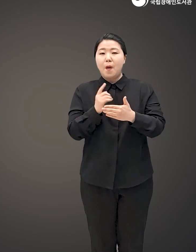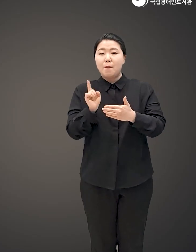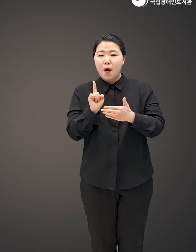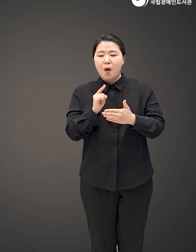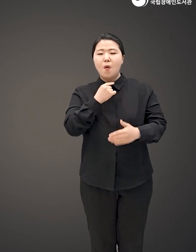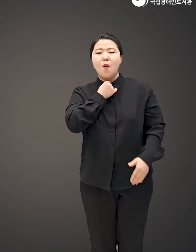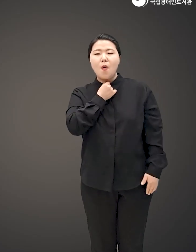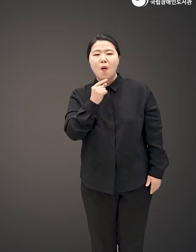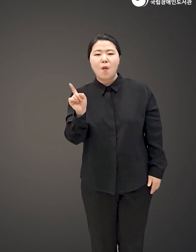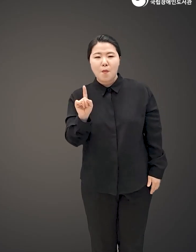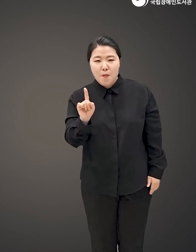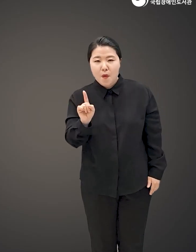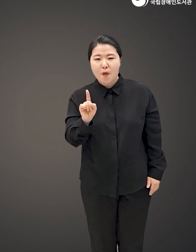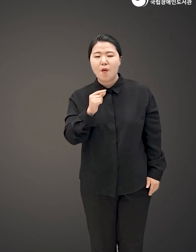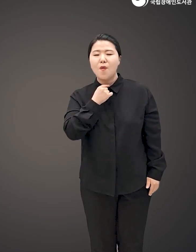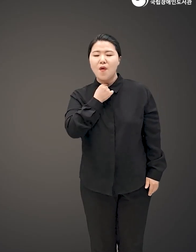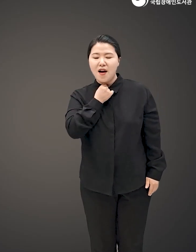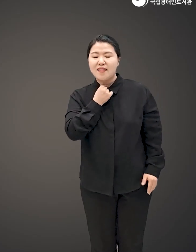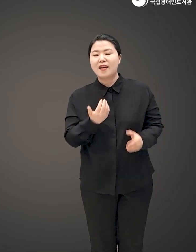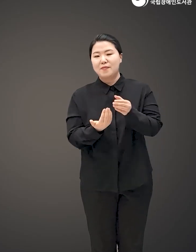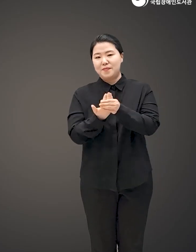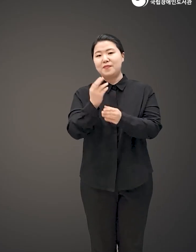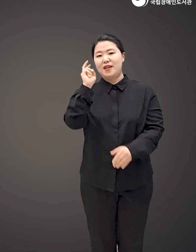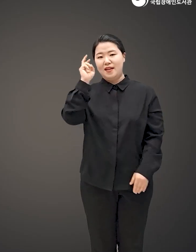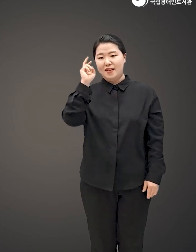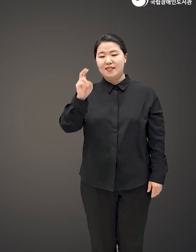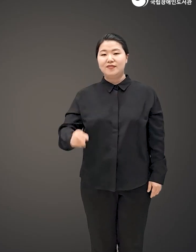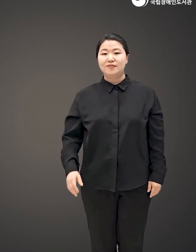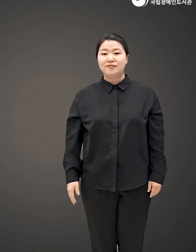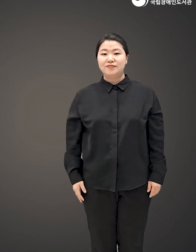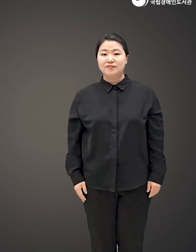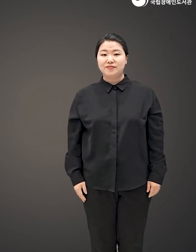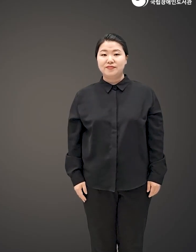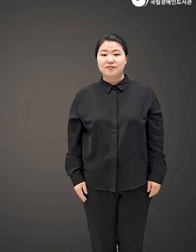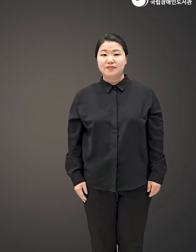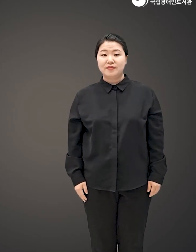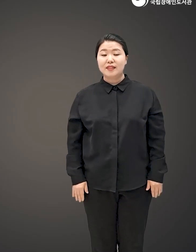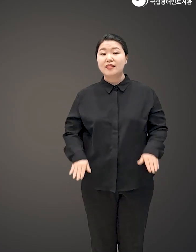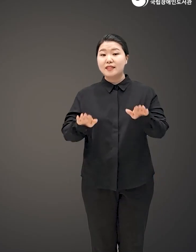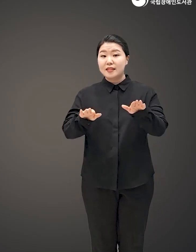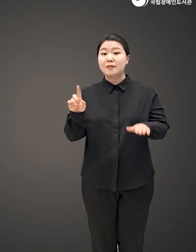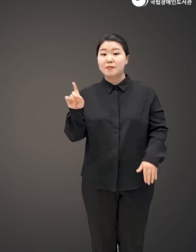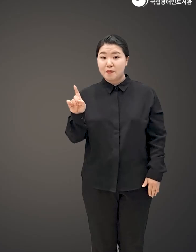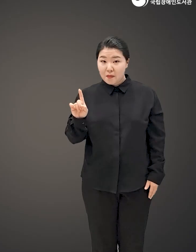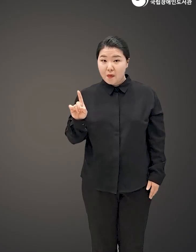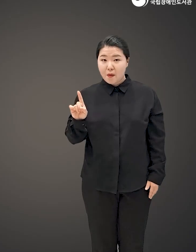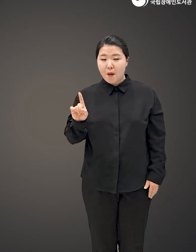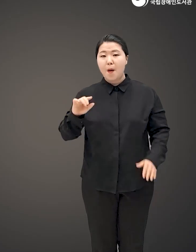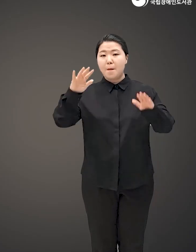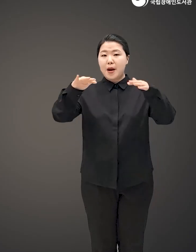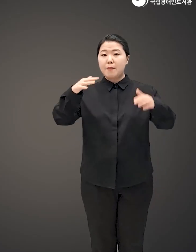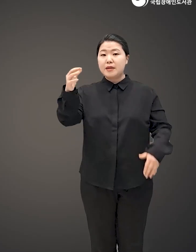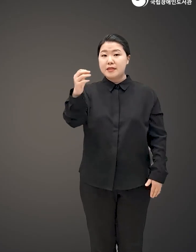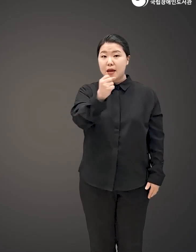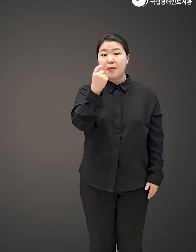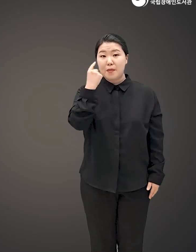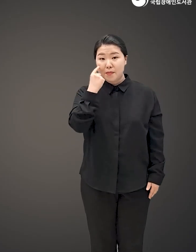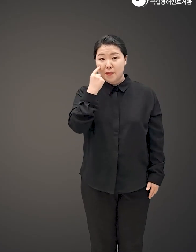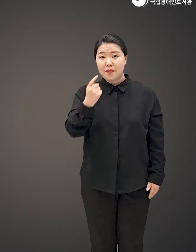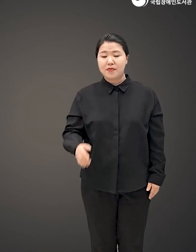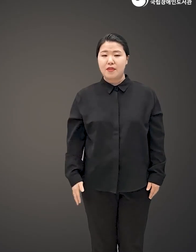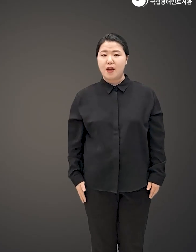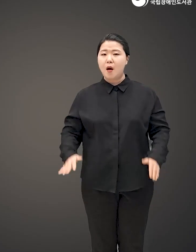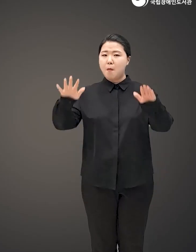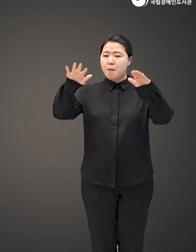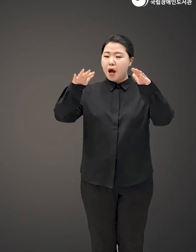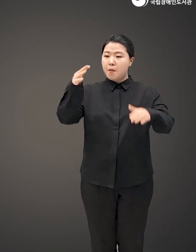자기가 하고 싶은 것, 하고 싶은 마음이 생겨나는 것 같습니다. 이 시간에는 바람을 잡아 보려고